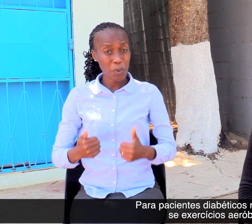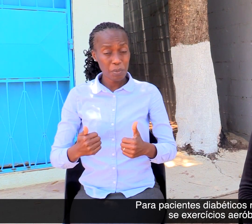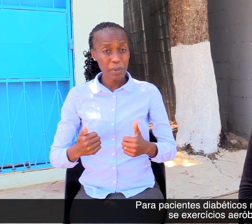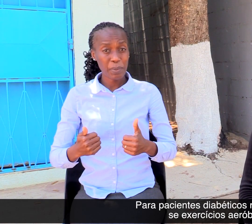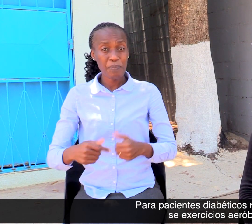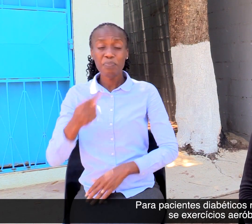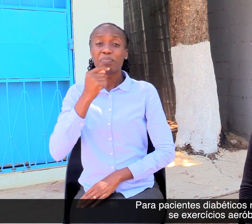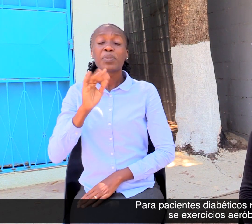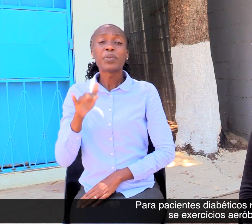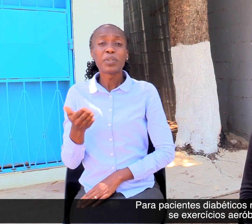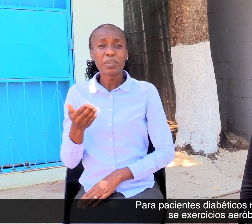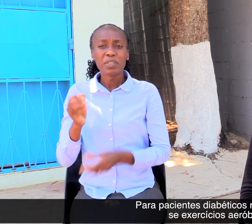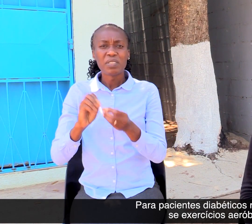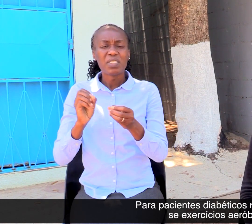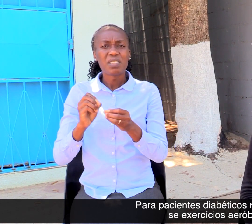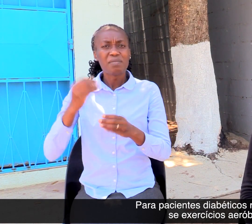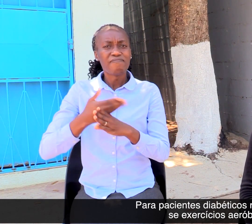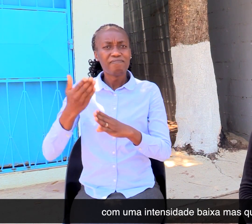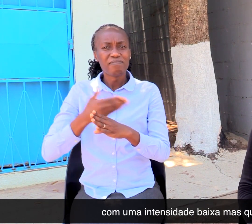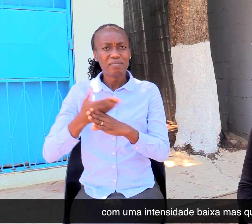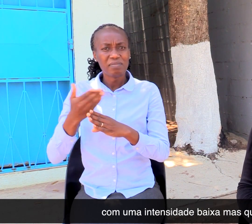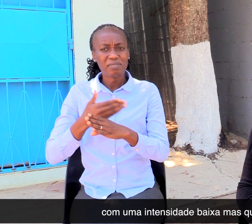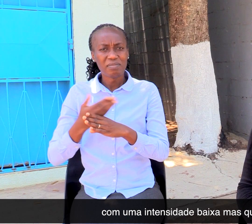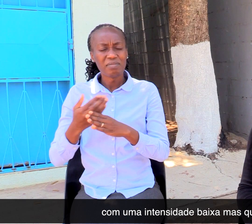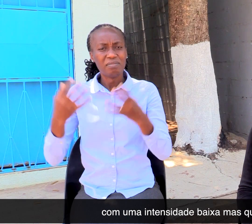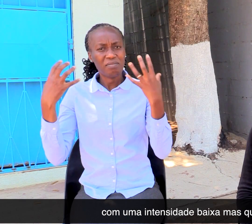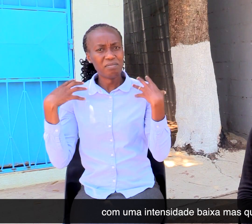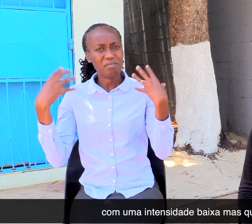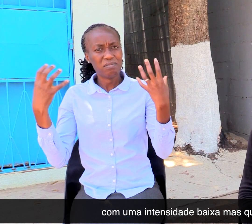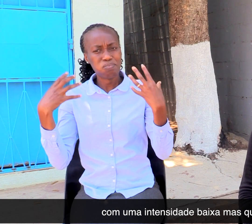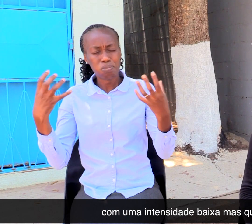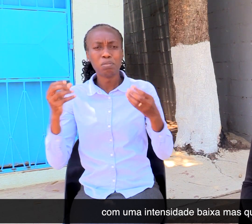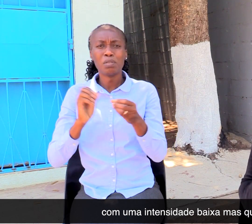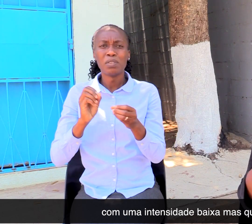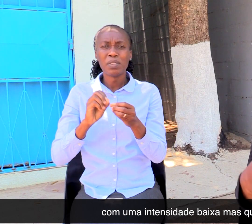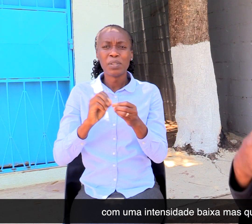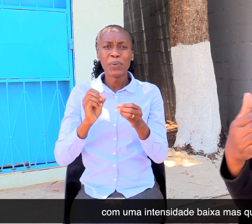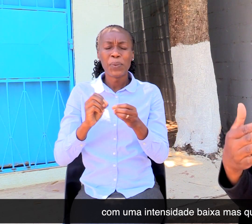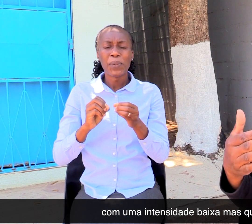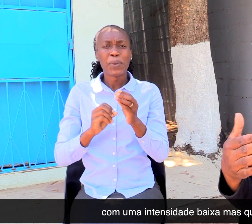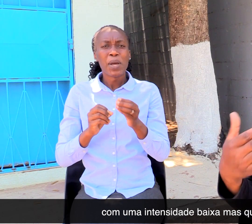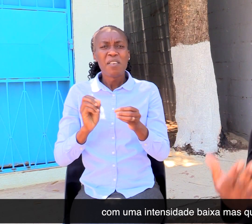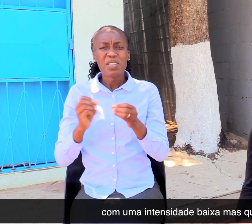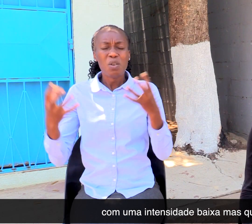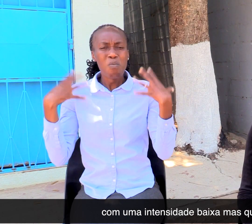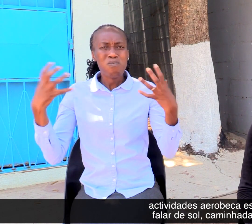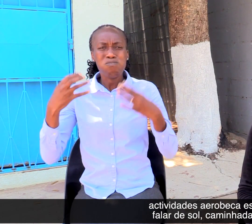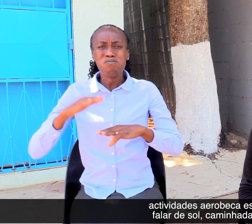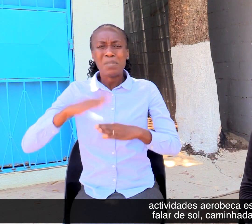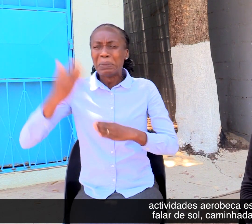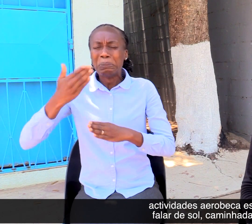recomenda-se exercícios aeróbicos, com uma intensidade baixa, mas que tenham mais um pouco de